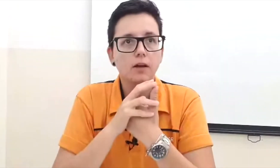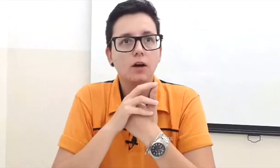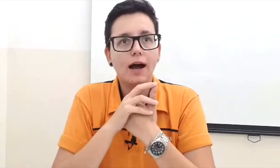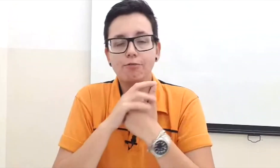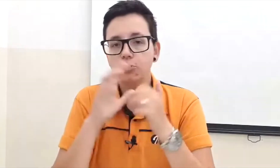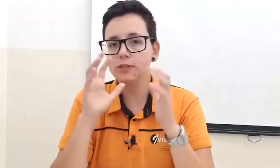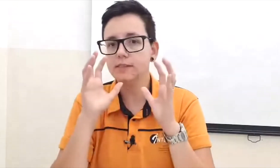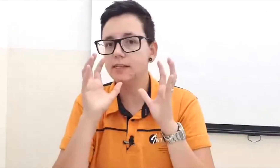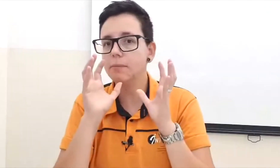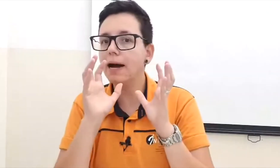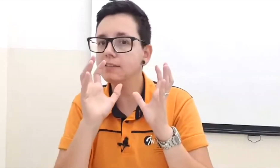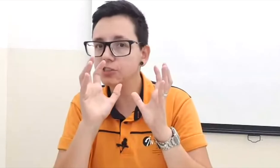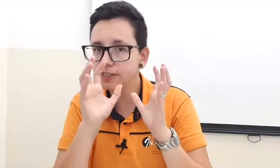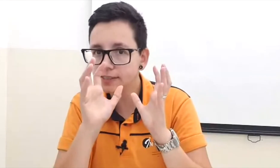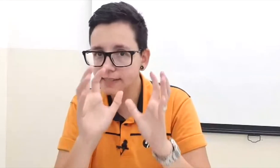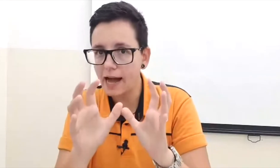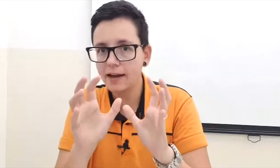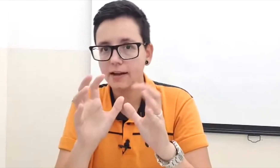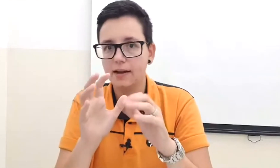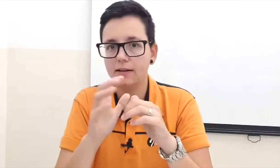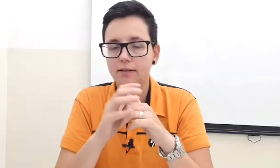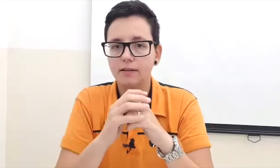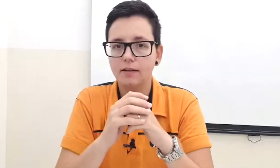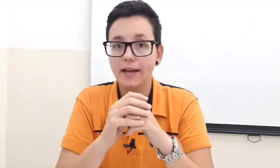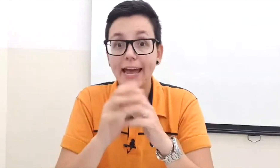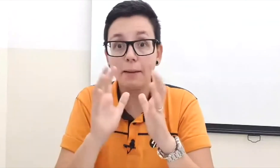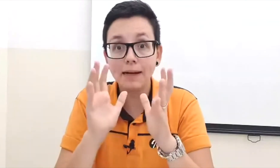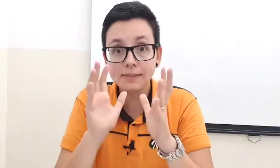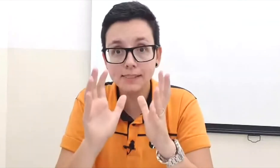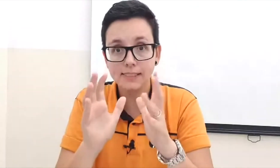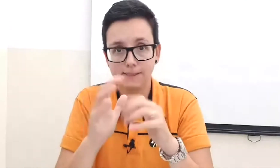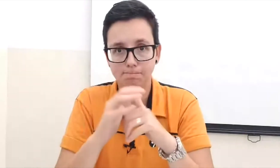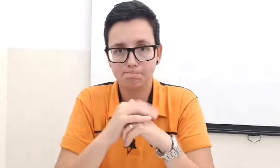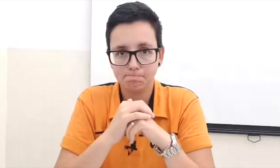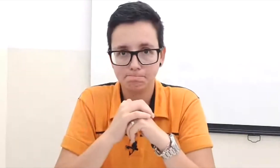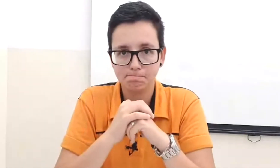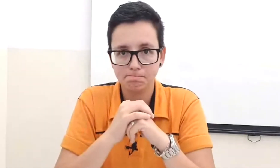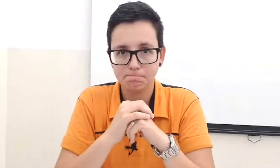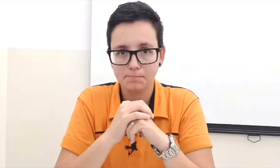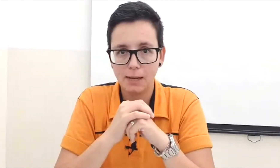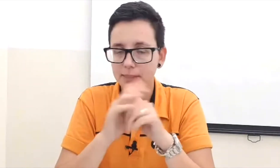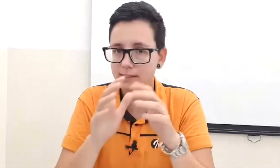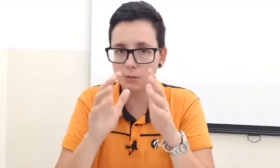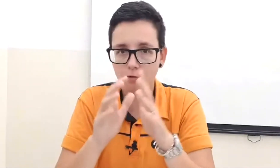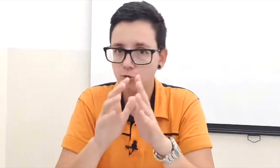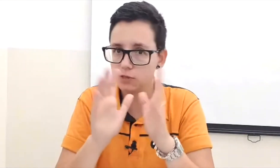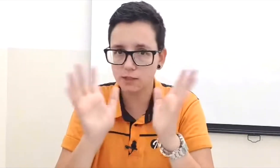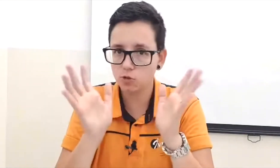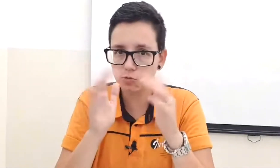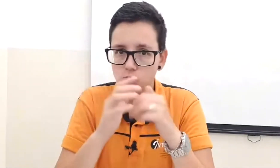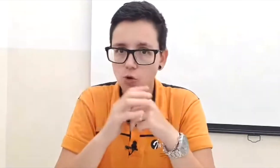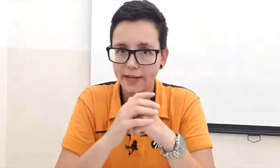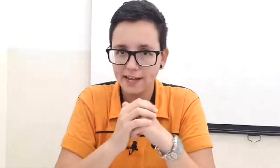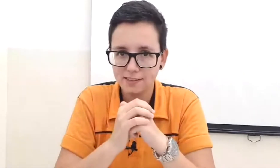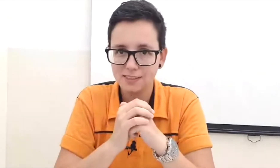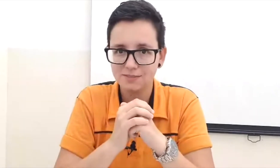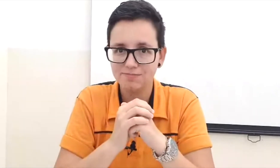a fruta assim, que mais destaca é a maçã. A maçã é uma fruta que todo mundo conhece,